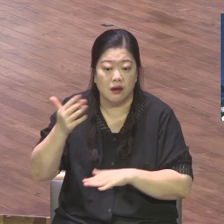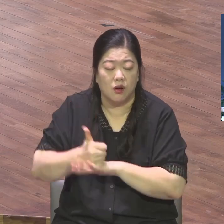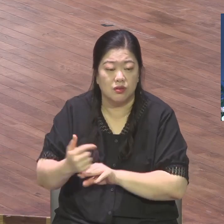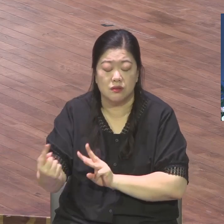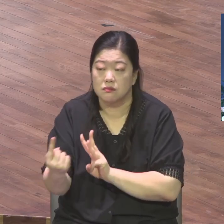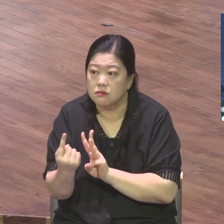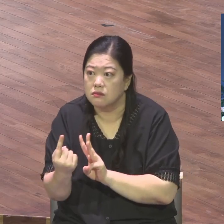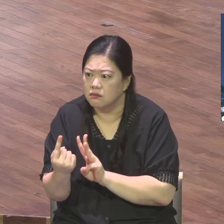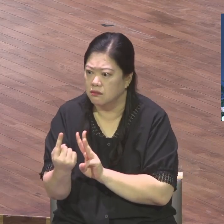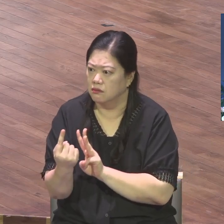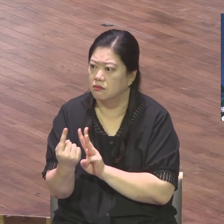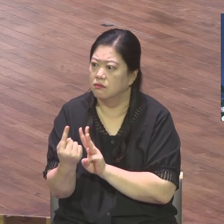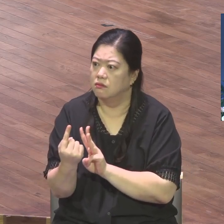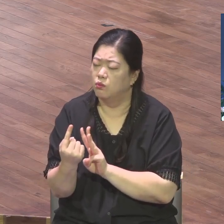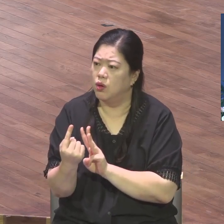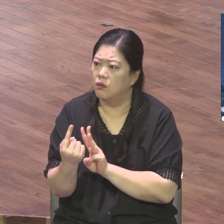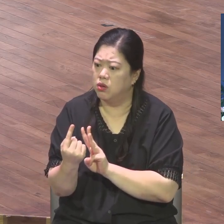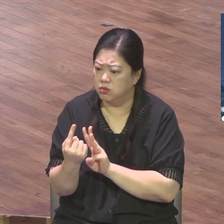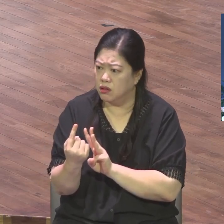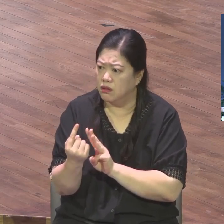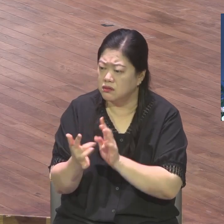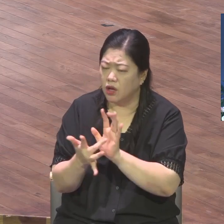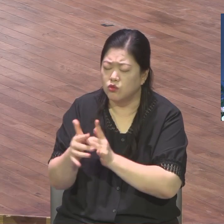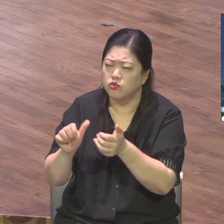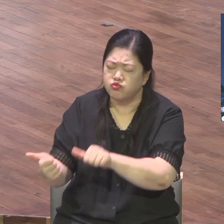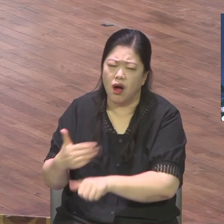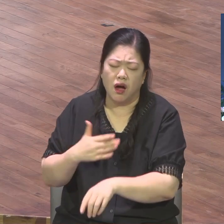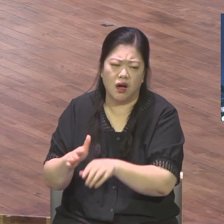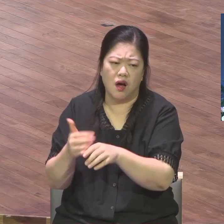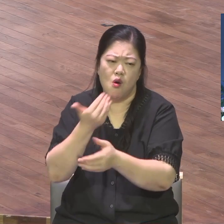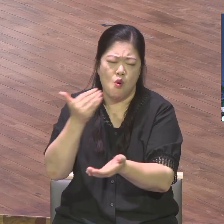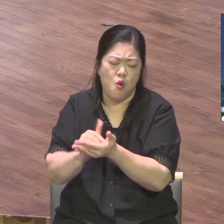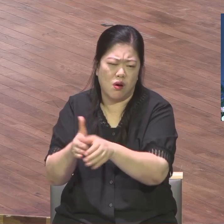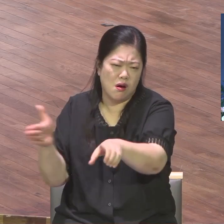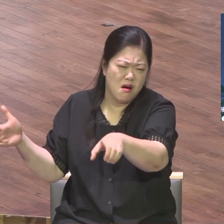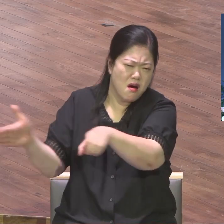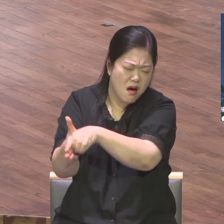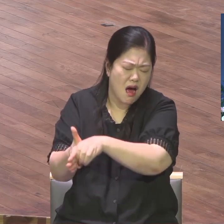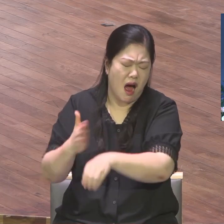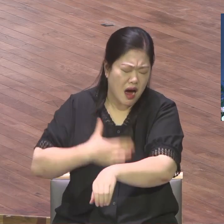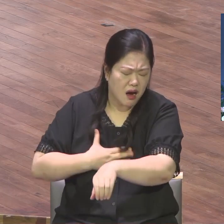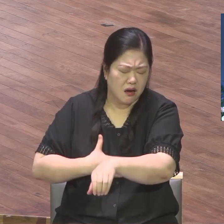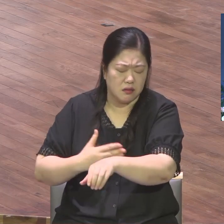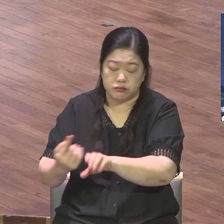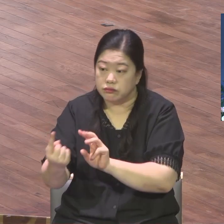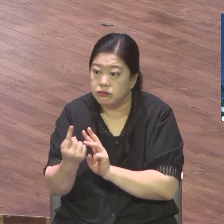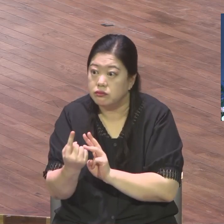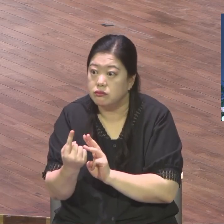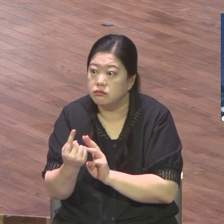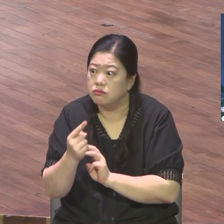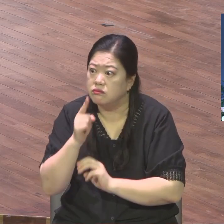평소 때 계속 반복적으로 부활 메시지를 전해 주었던 이 제자들